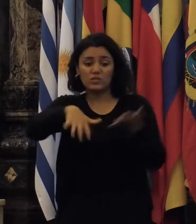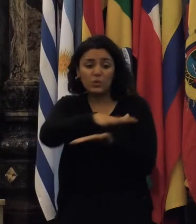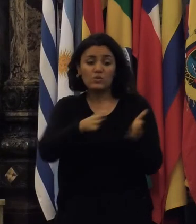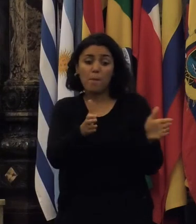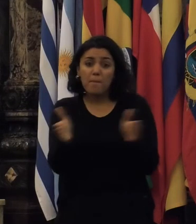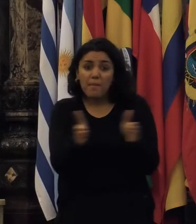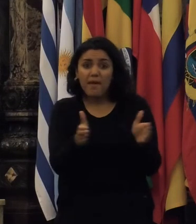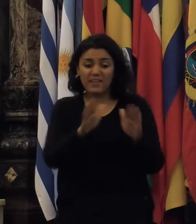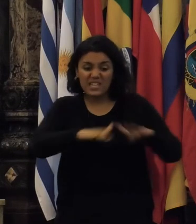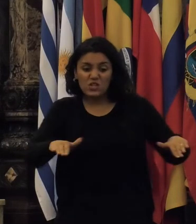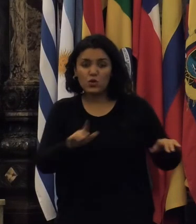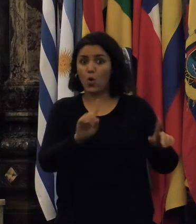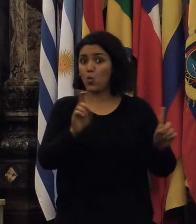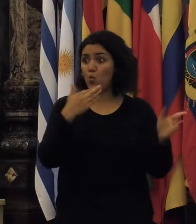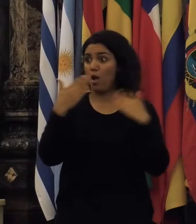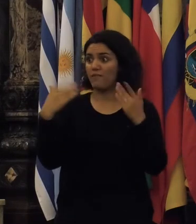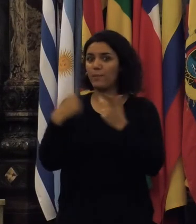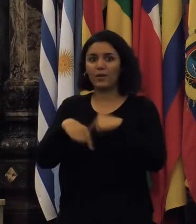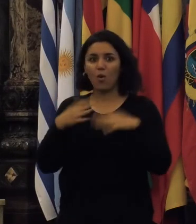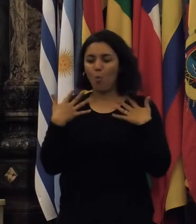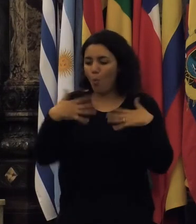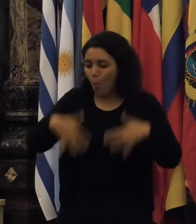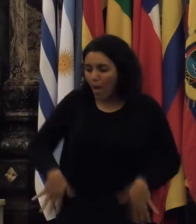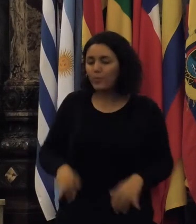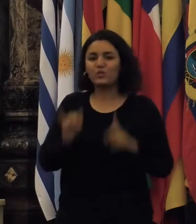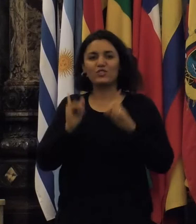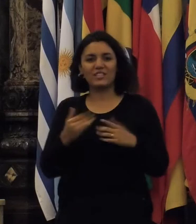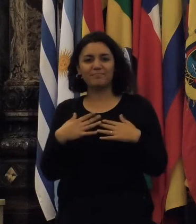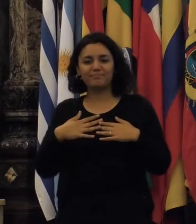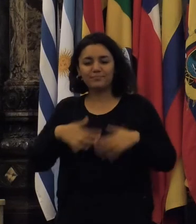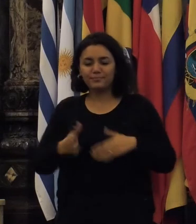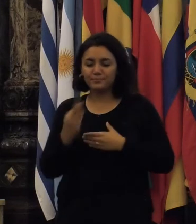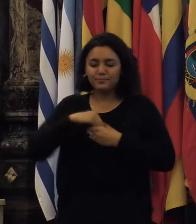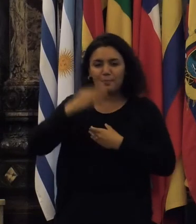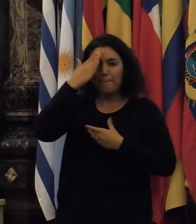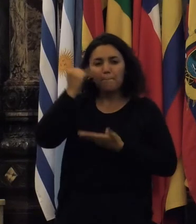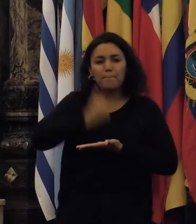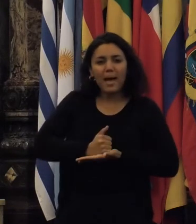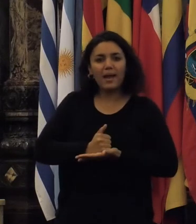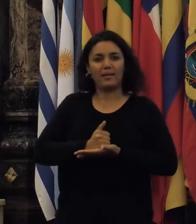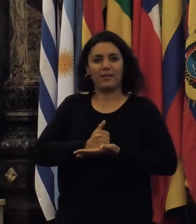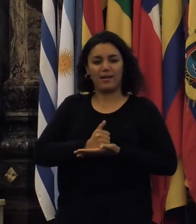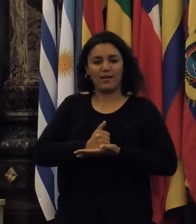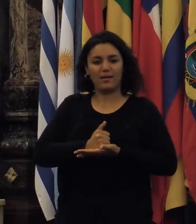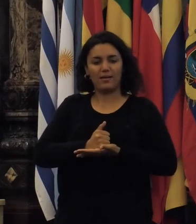hable, pero tiene un cuerpo que vivió una experiencia de ese orden,